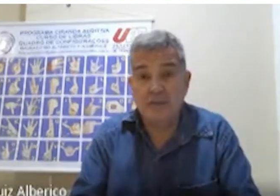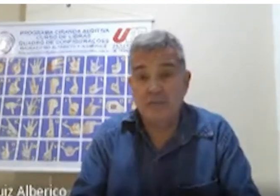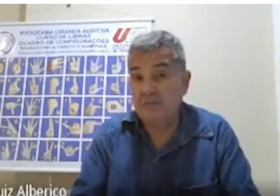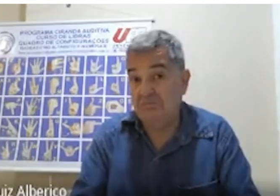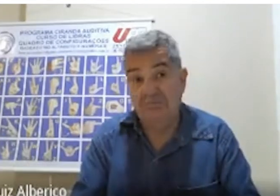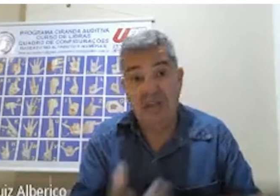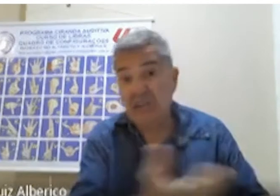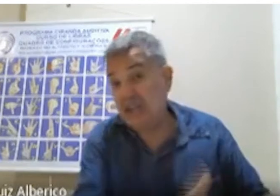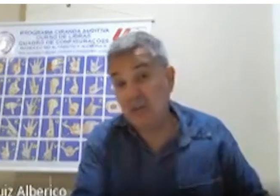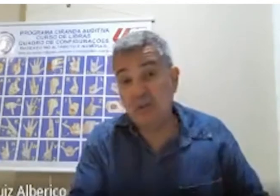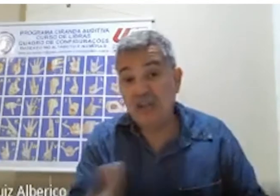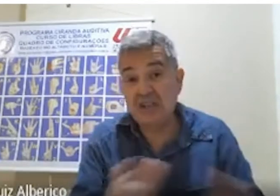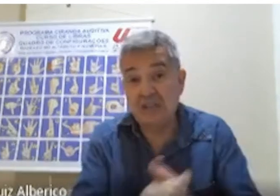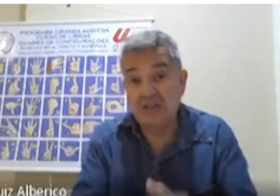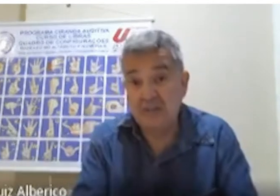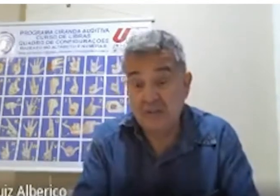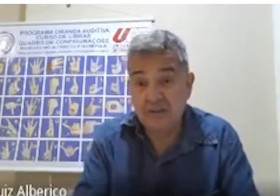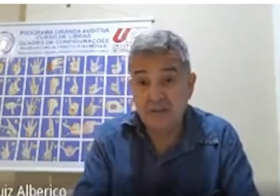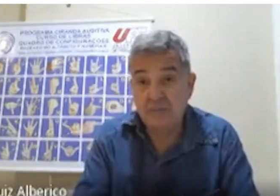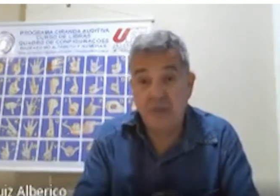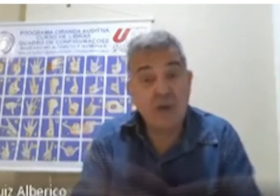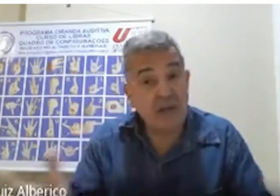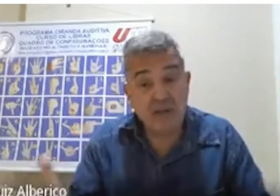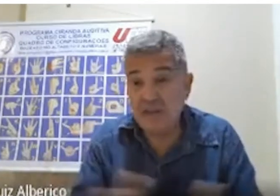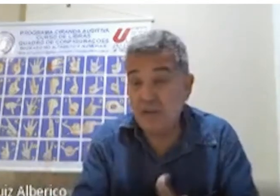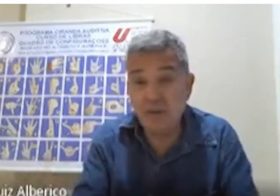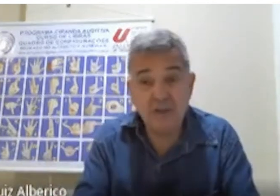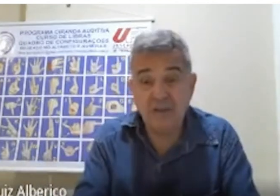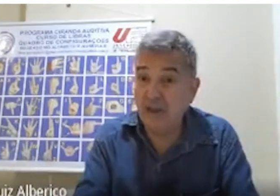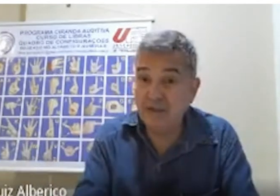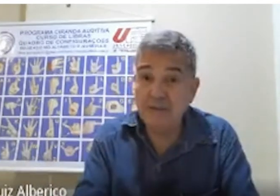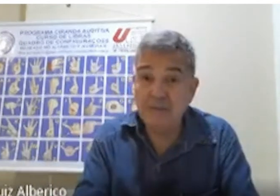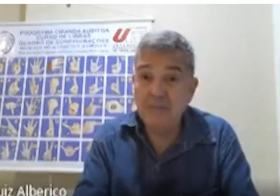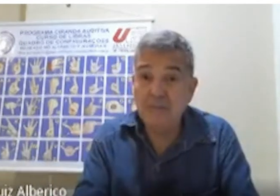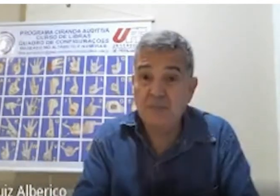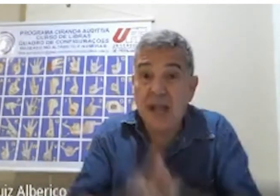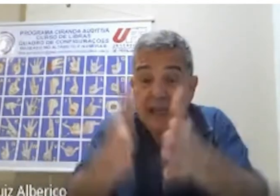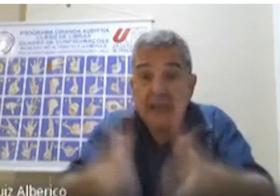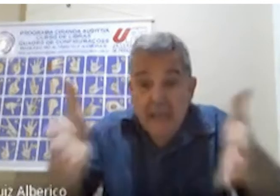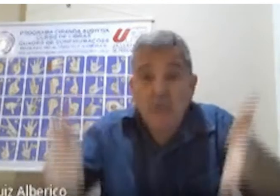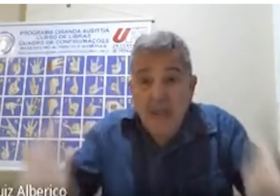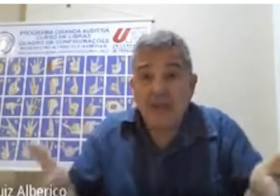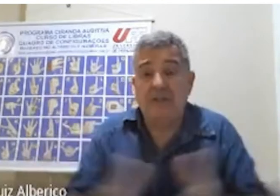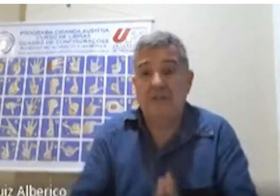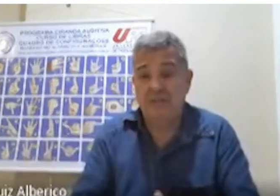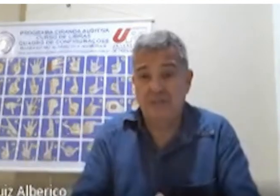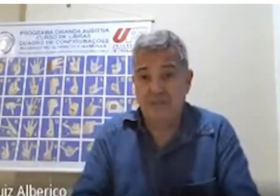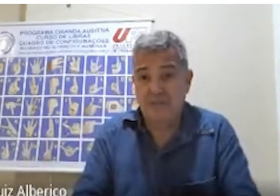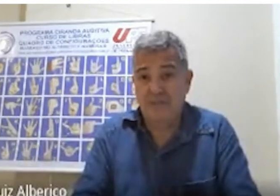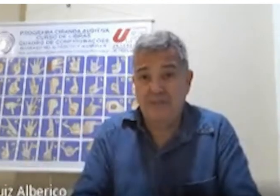escola. Aqui está não presta. Alguém tem que fazer alguma coisa diferente. Aqui está não